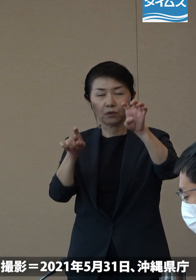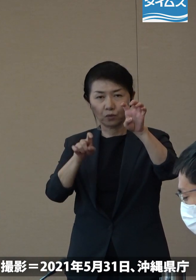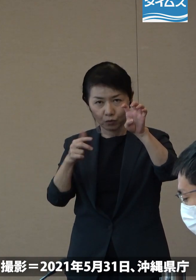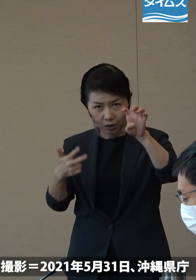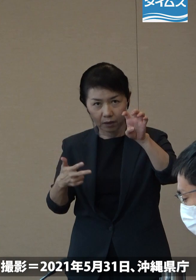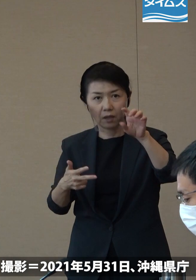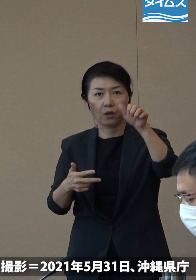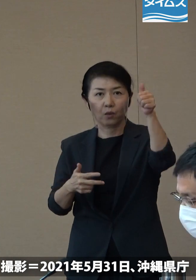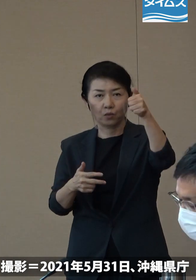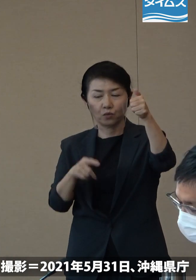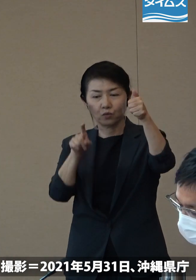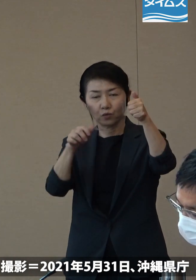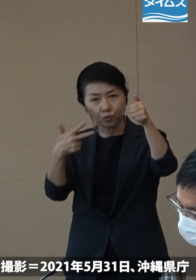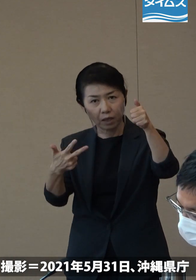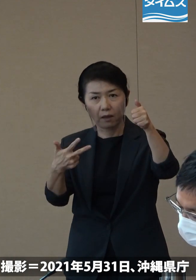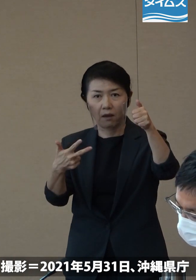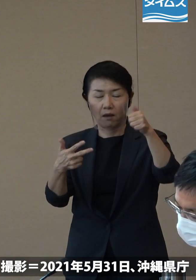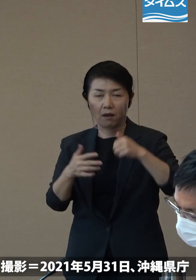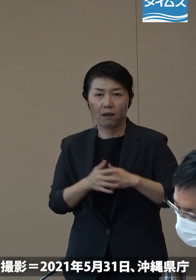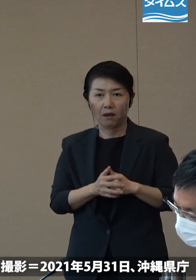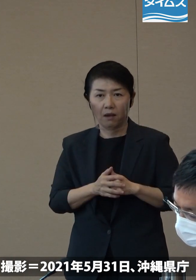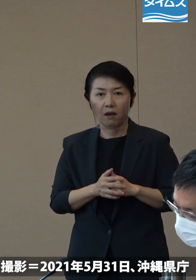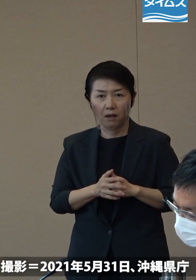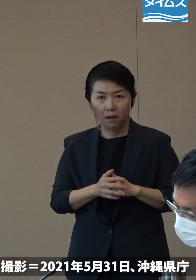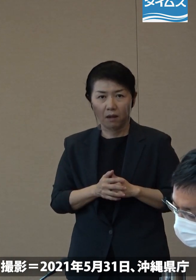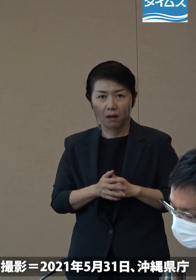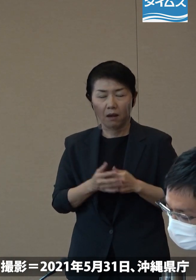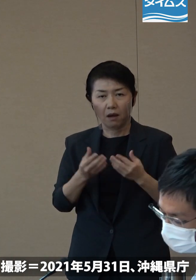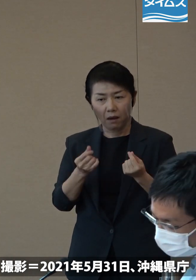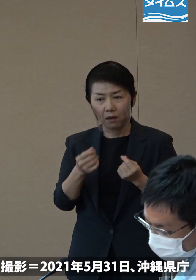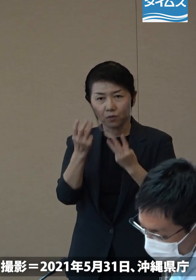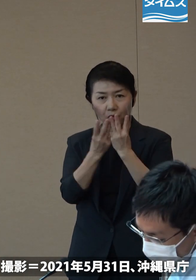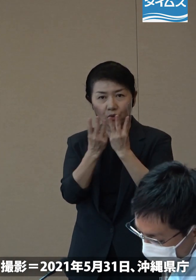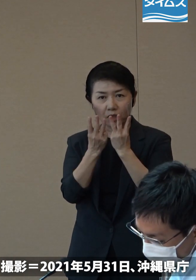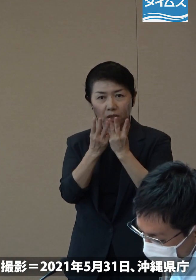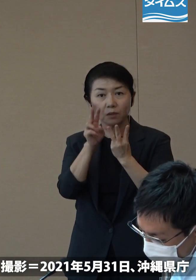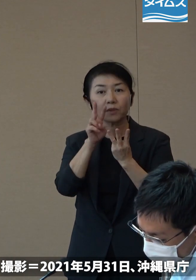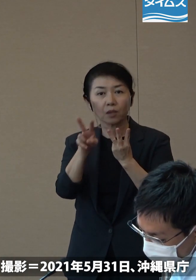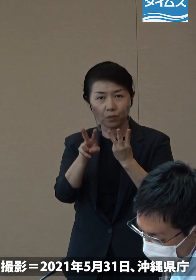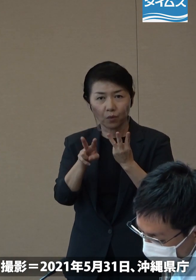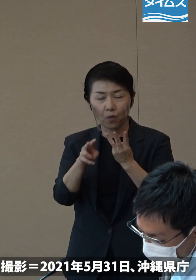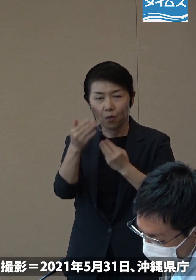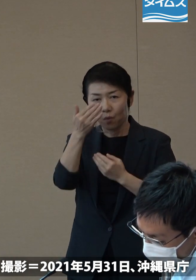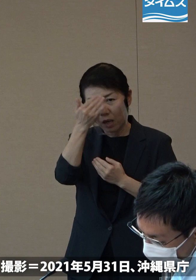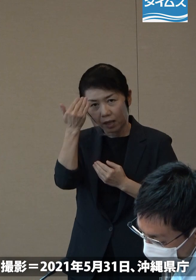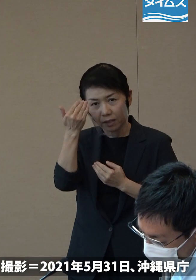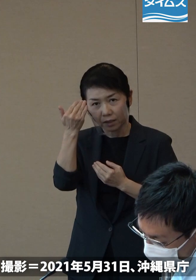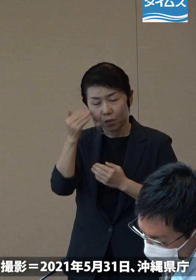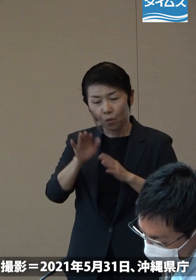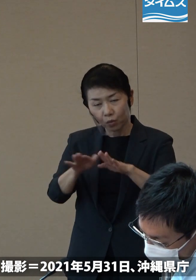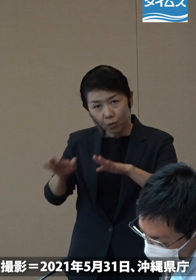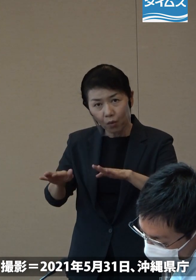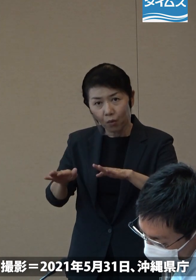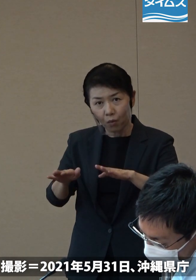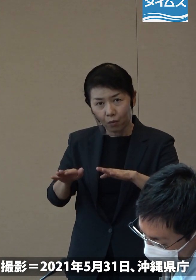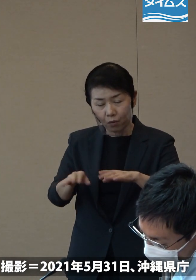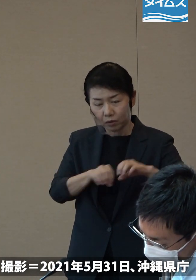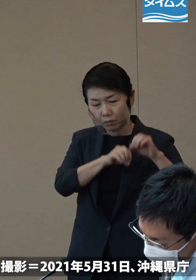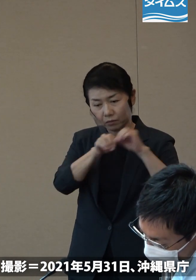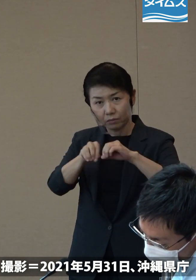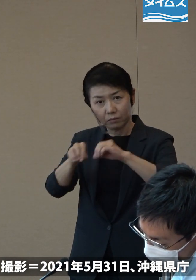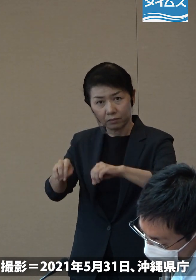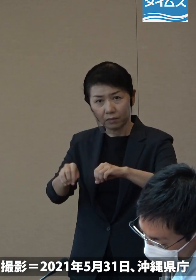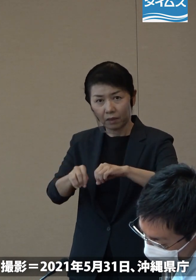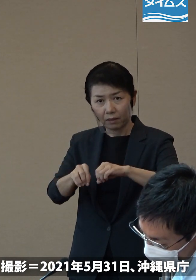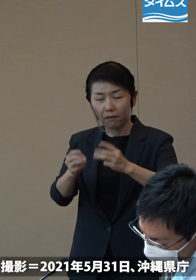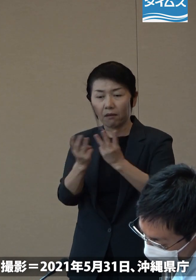40代17名、50代17名と、どんどんどんどん子どもたちに感染が広がっているということです。これはおそらく子どもたち同